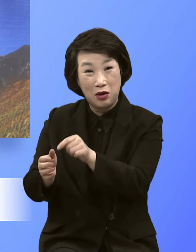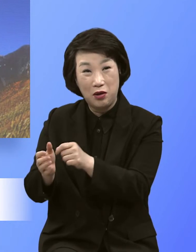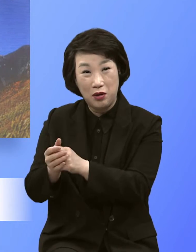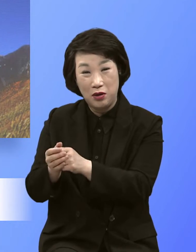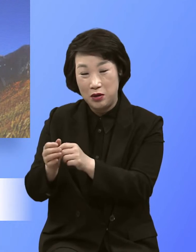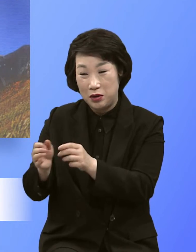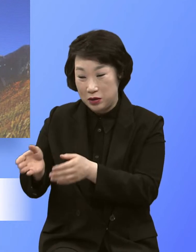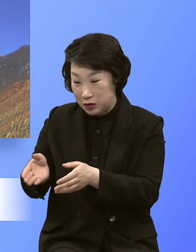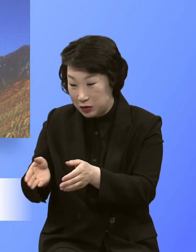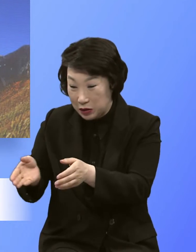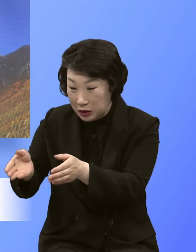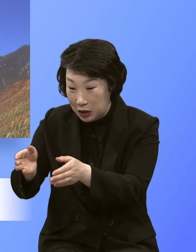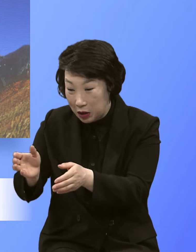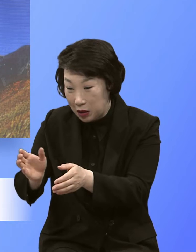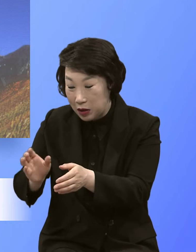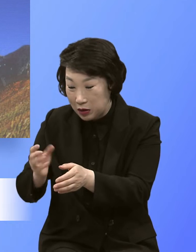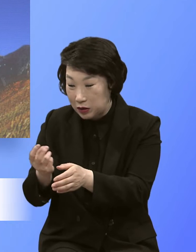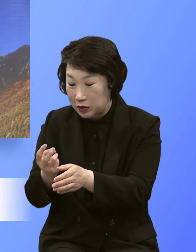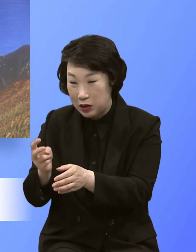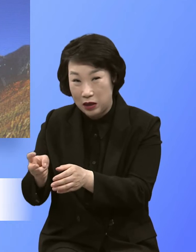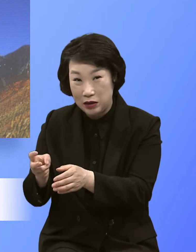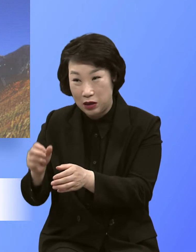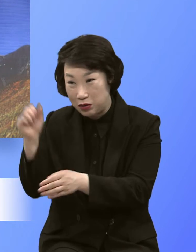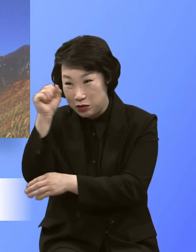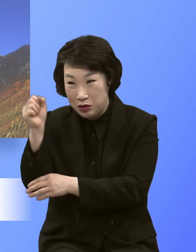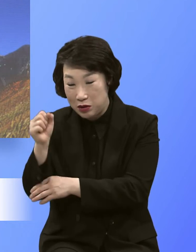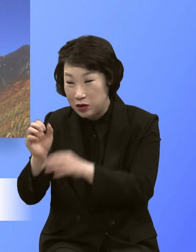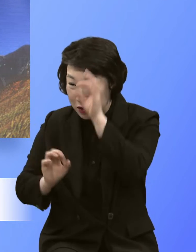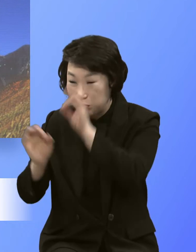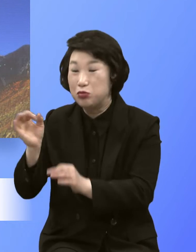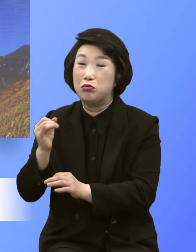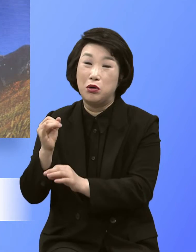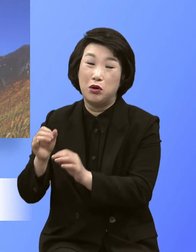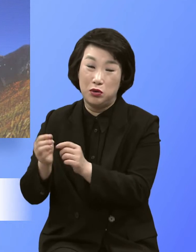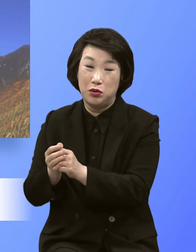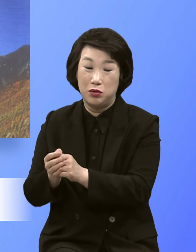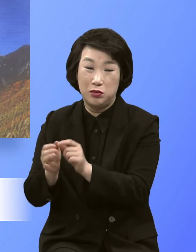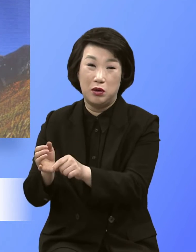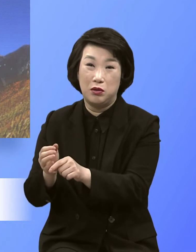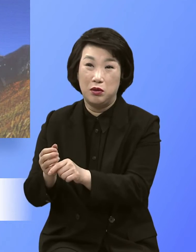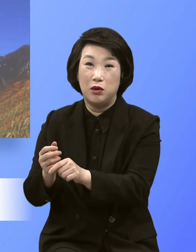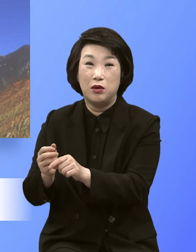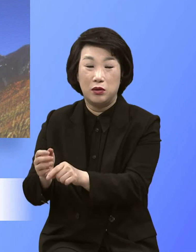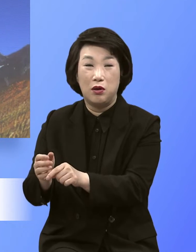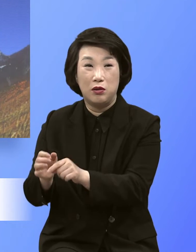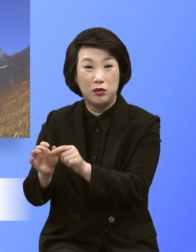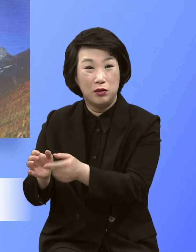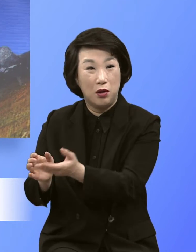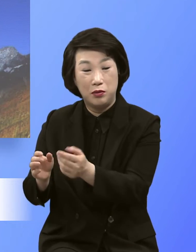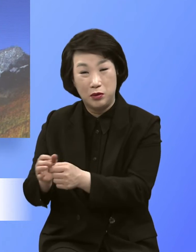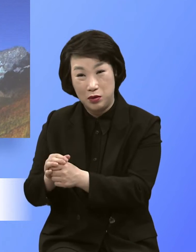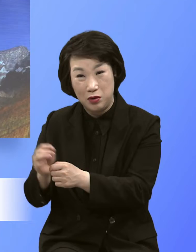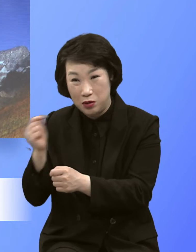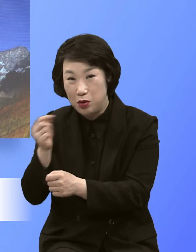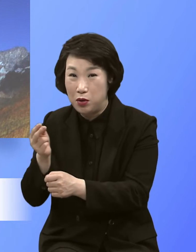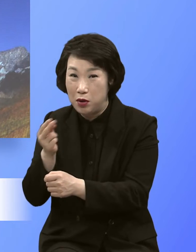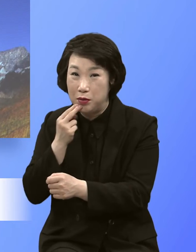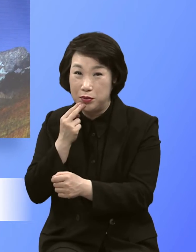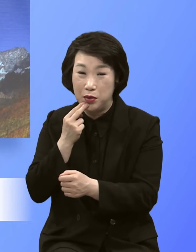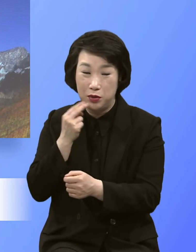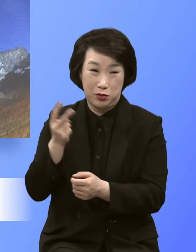않으면 되는데 그때는 이제 그렇게 시험을 치렀죠. 또 장거리 가는 시험을 치를